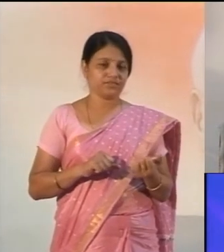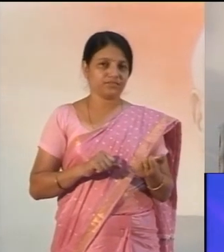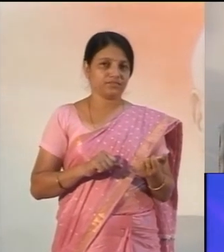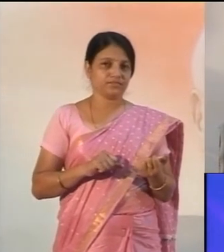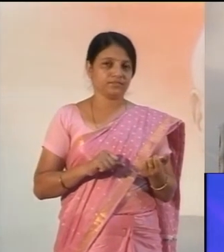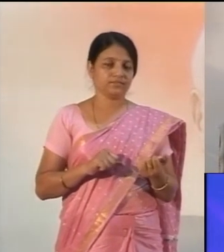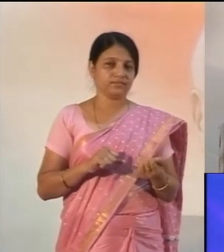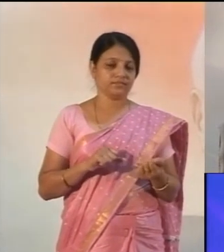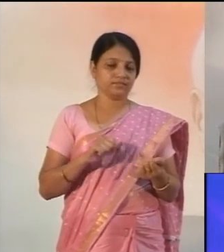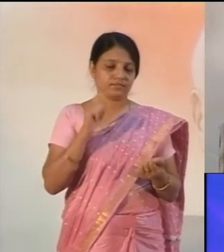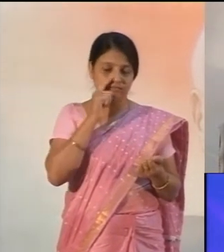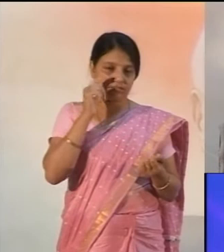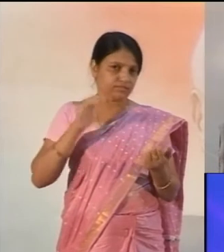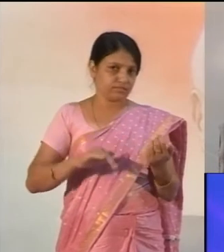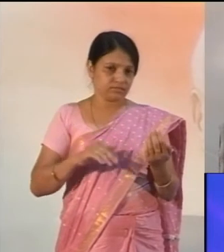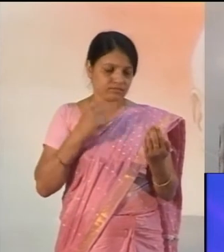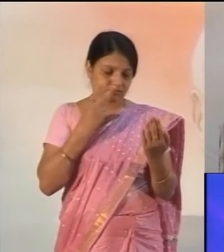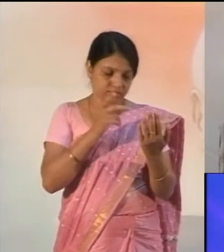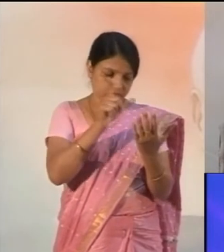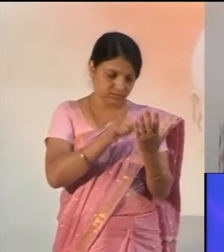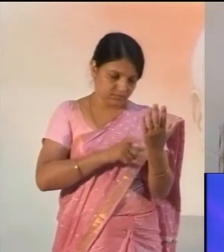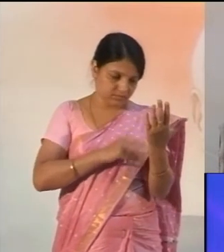बच्चे ने जब उस लिस्ट को देखा